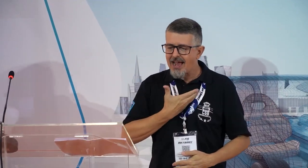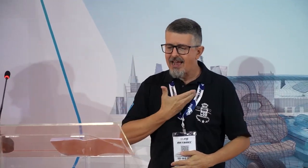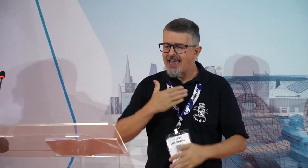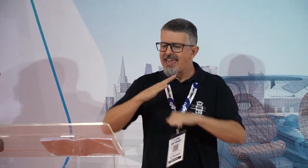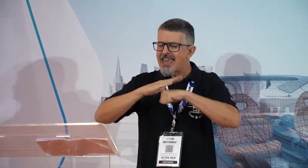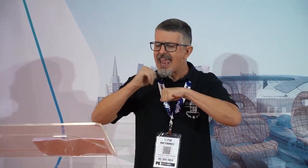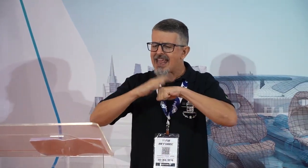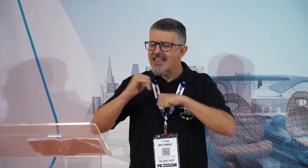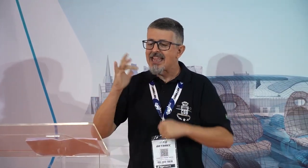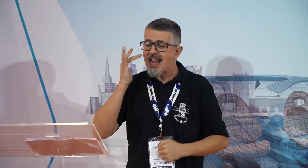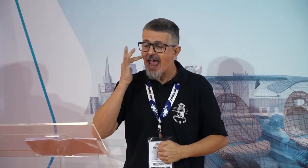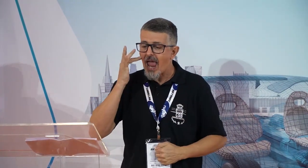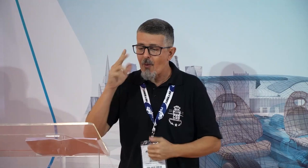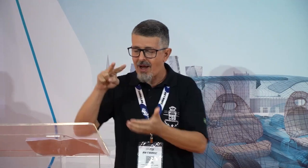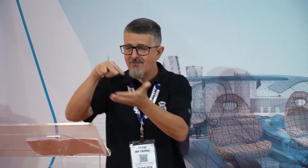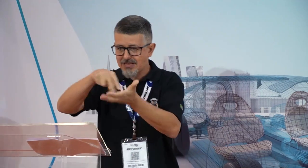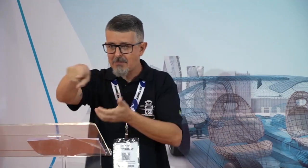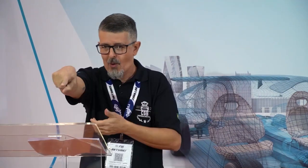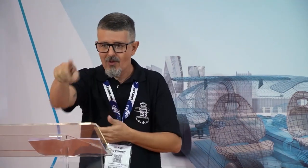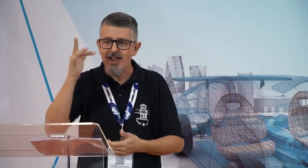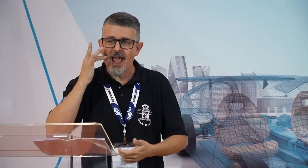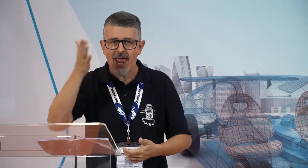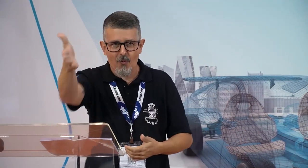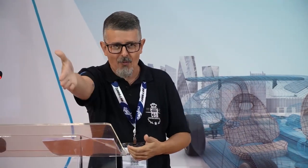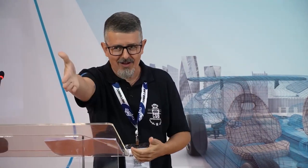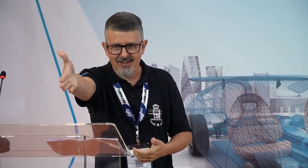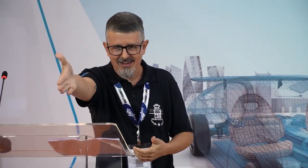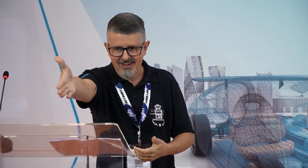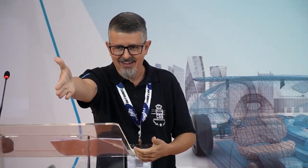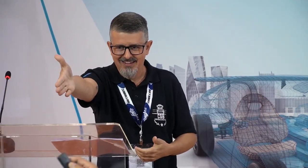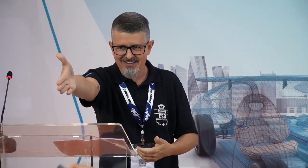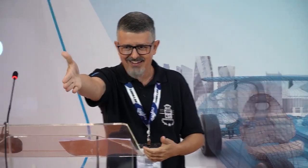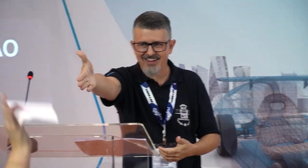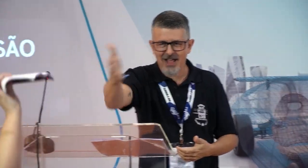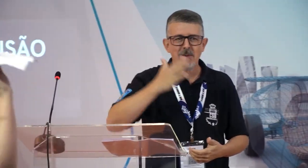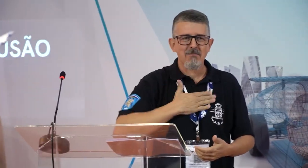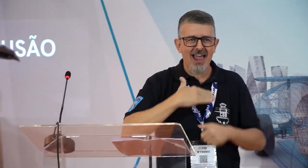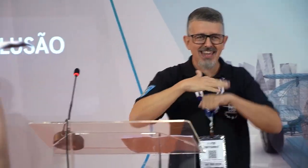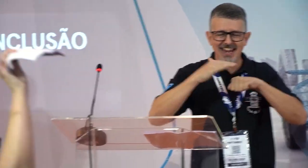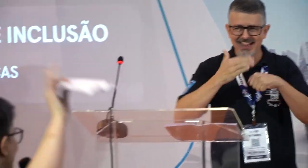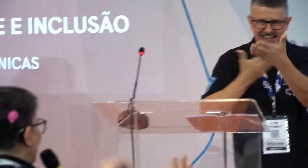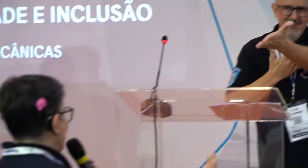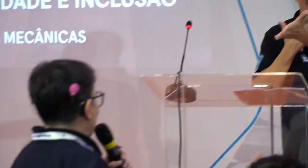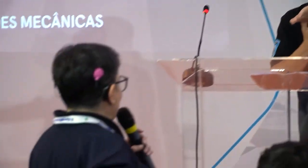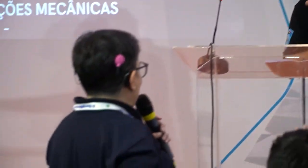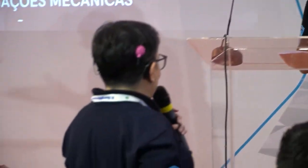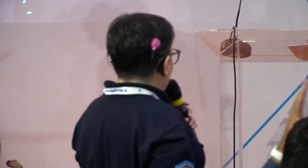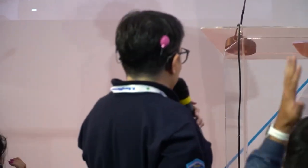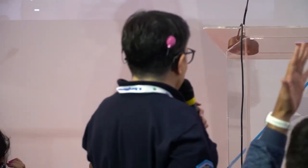hoje é minha querida amiga Raquel. Tá fazendo a minha voz.